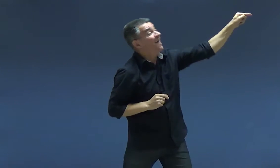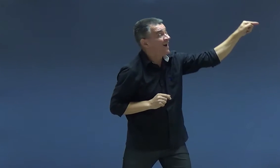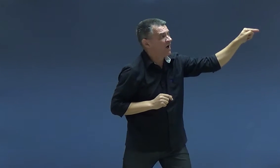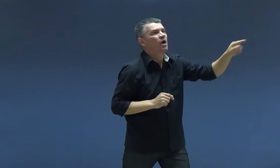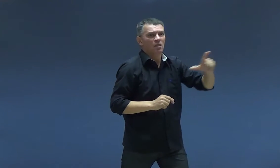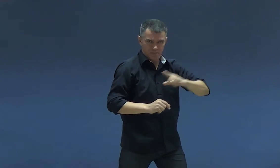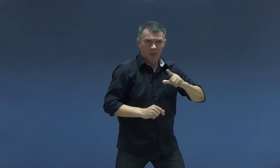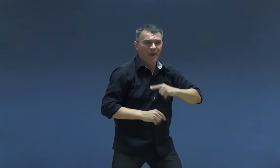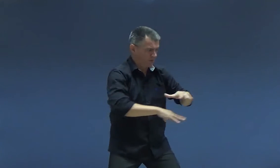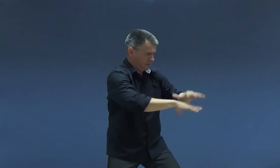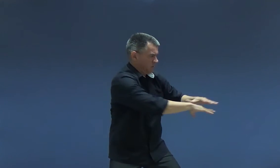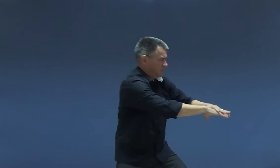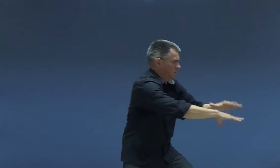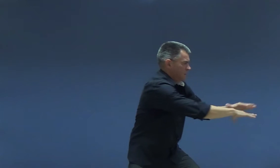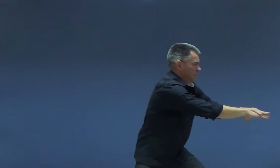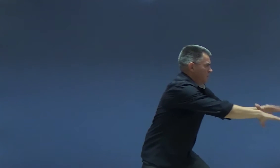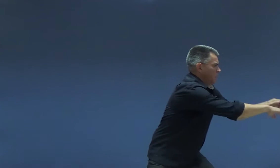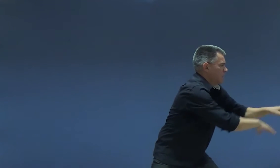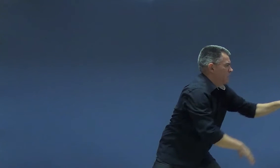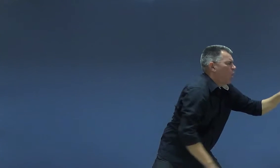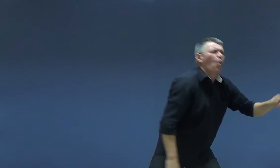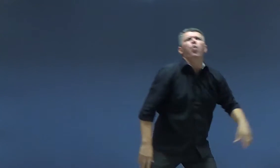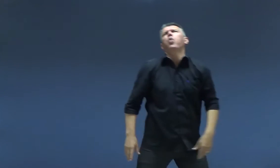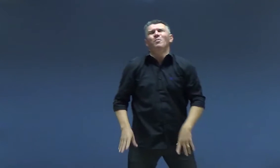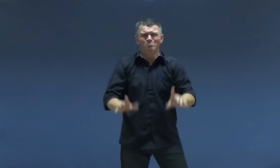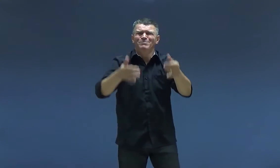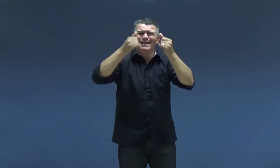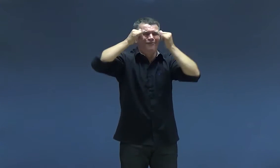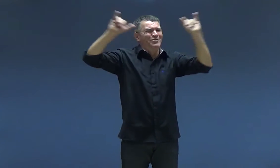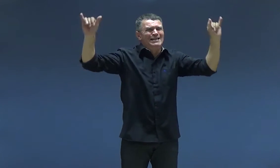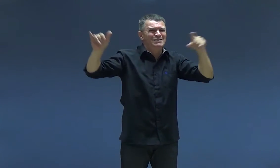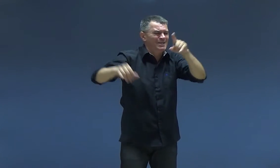não importa, você tem que praticar para você conseguir conquistar isso.